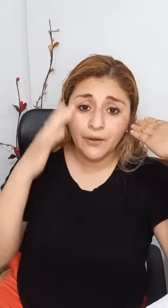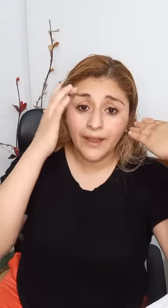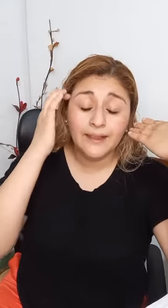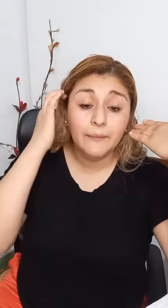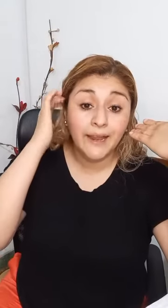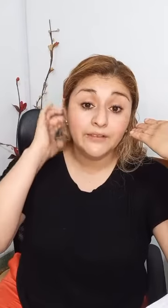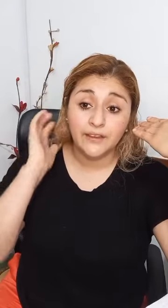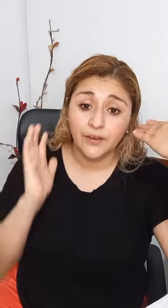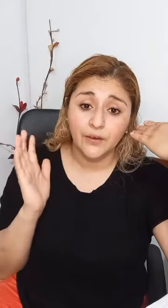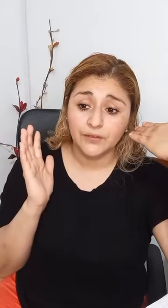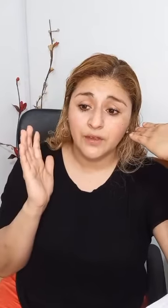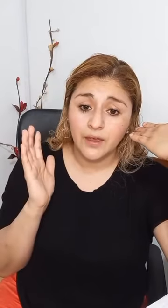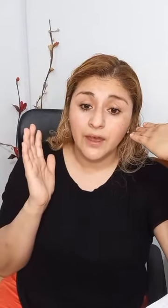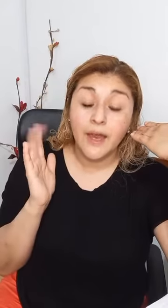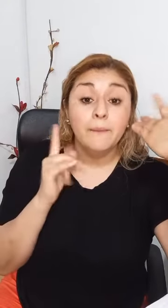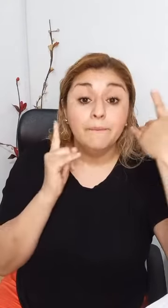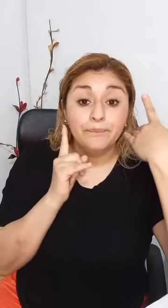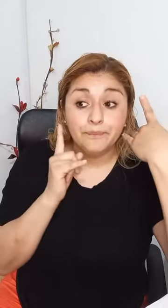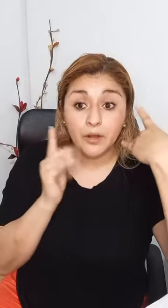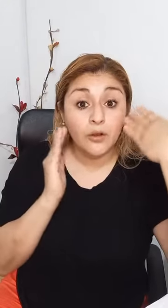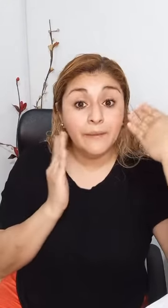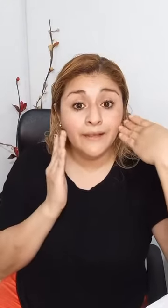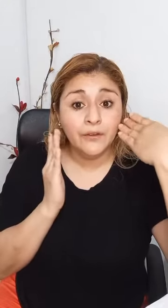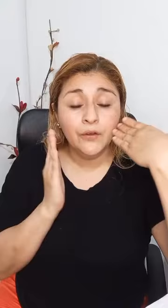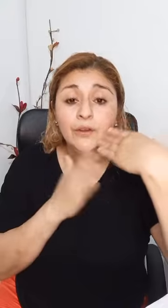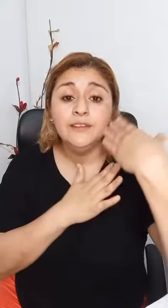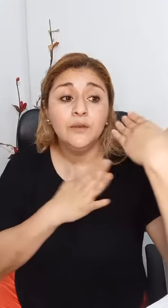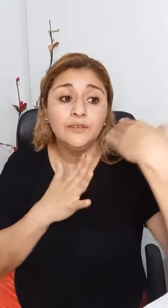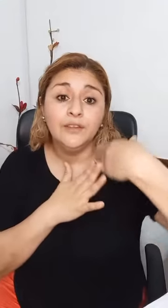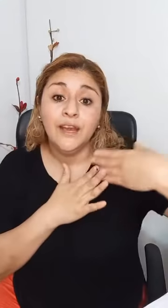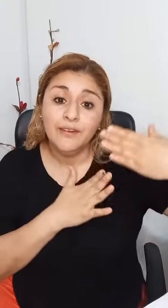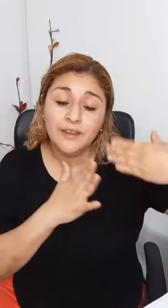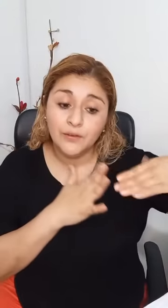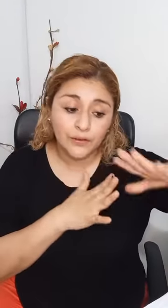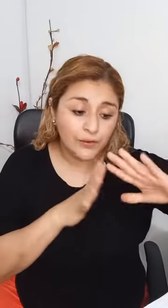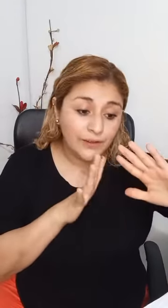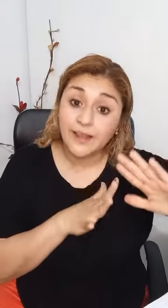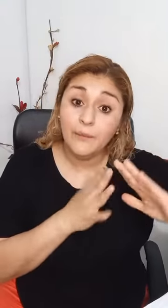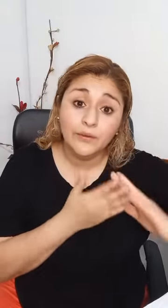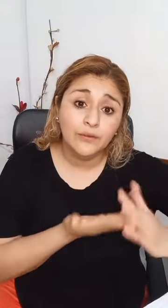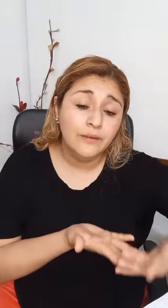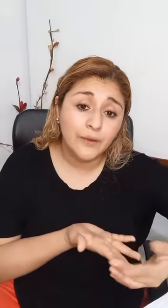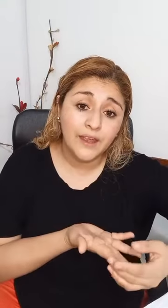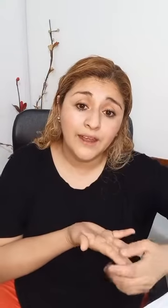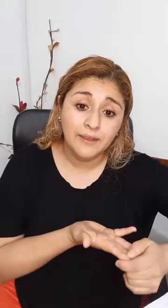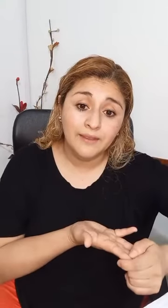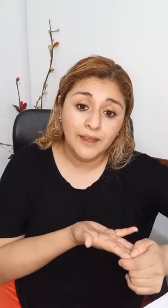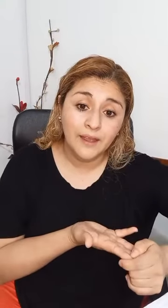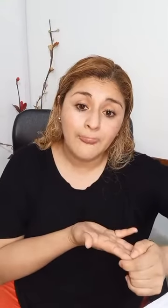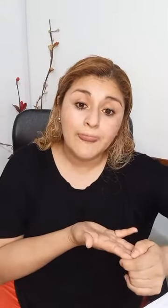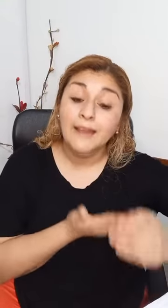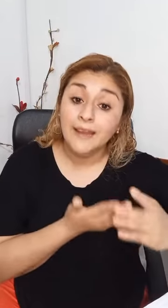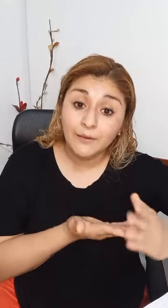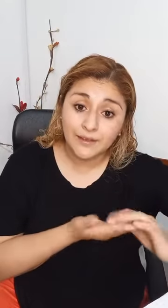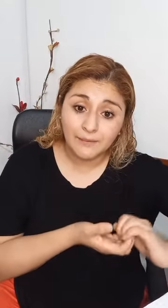como ejemplo el tema de los anteojos, pero comparándonos en situaciones que a veces nosotros estamos o vivimos diariamente,